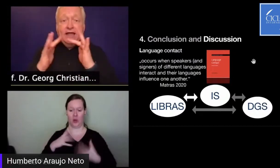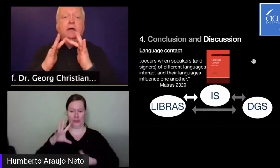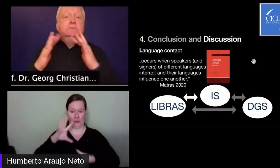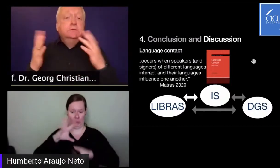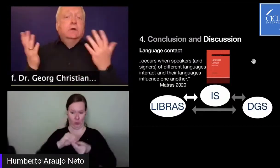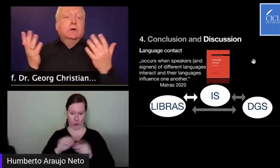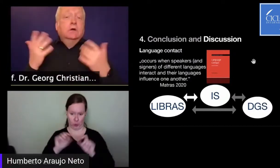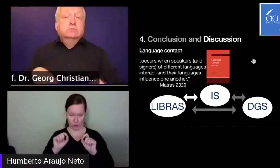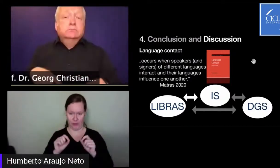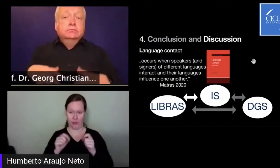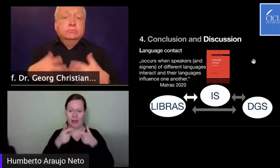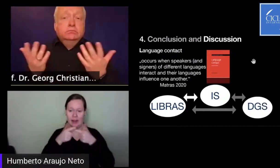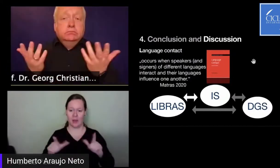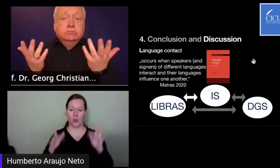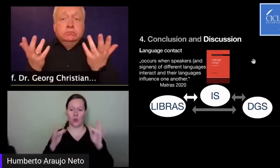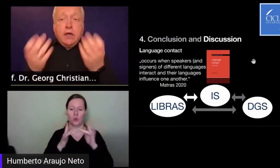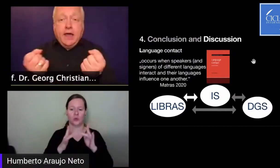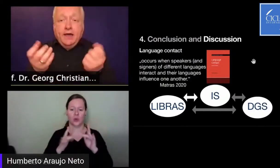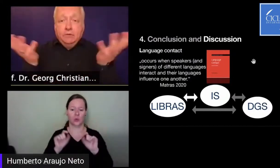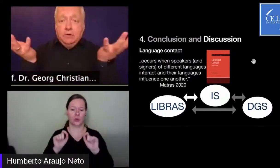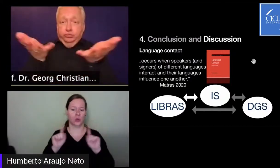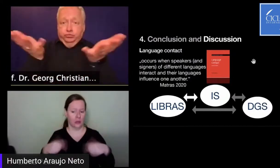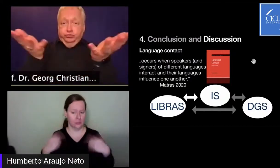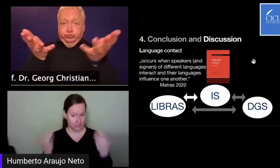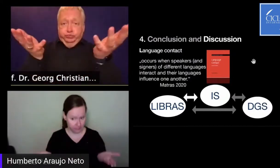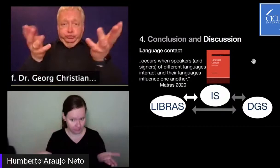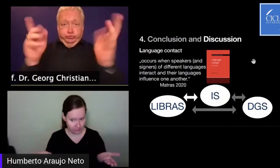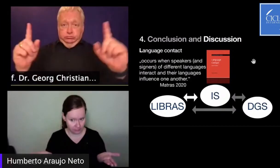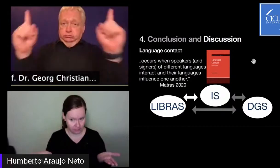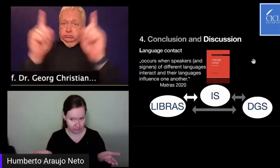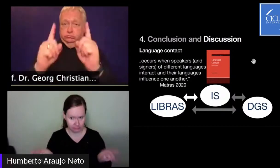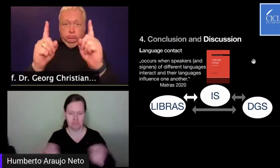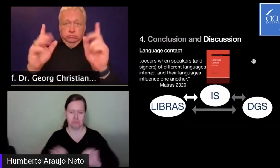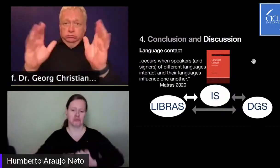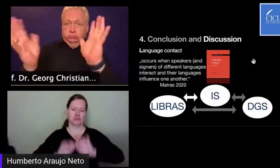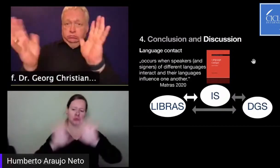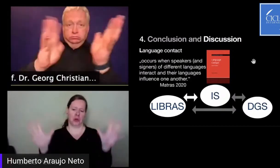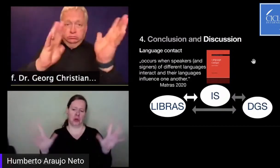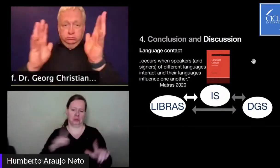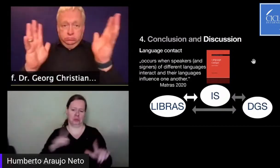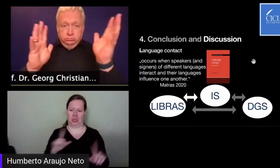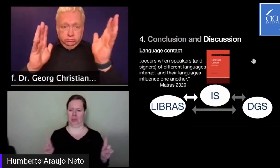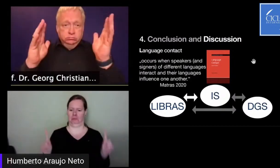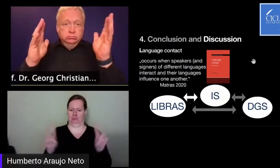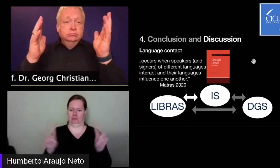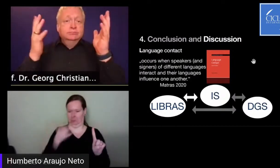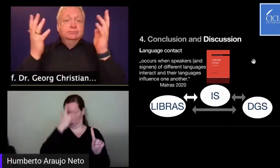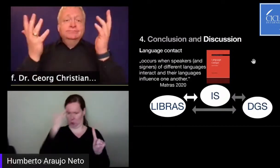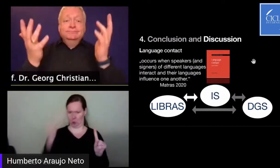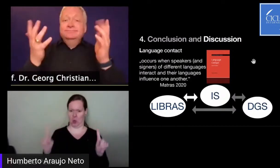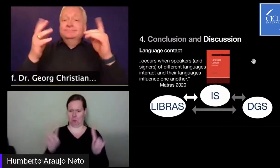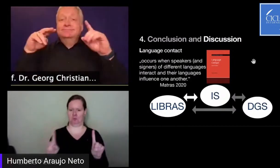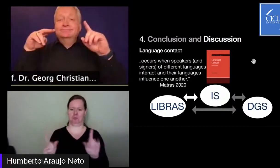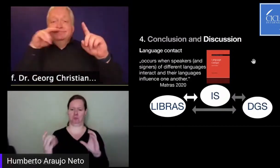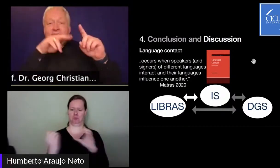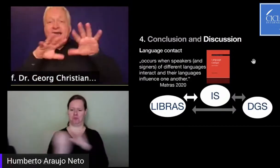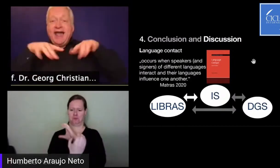Então, para finalizar, né, a conclusão do nosso estudo sobre línguas em contato, sobre essas línguas em contato, que a gente observa